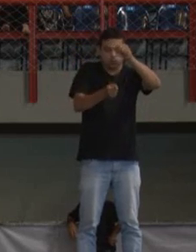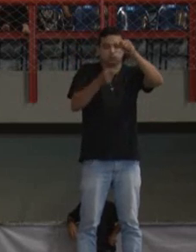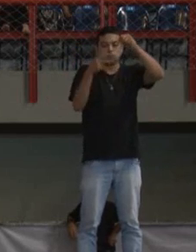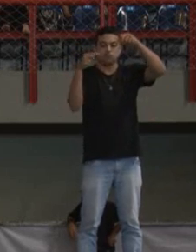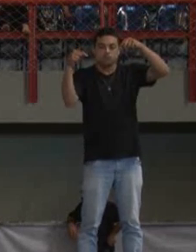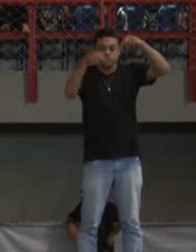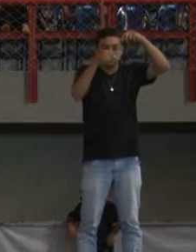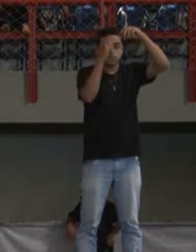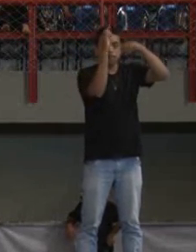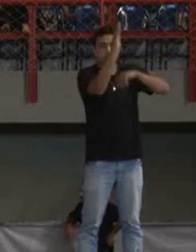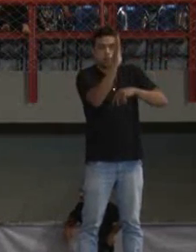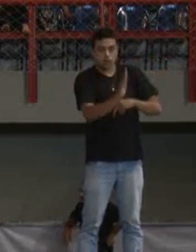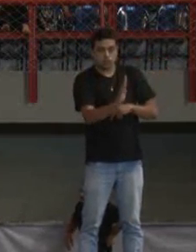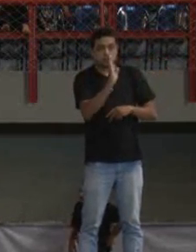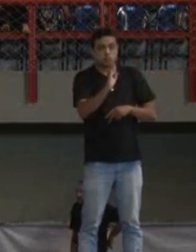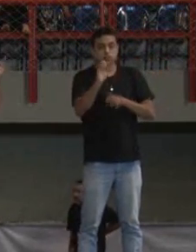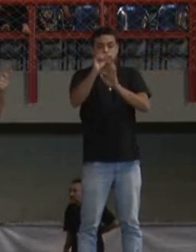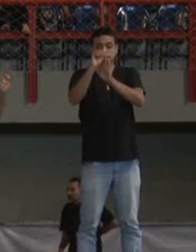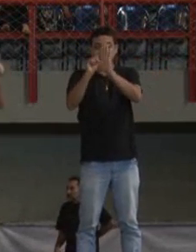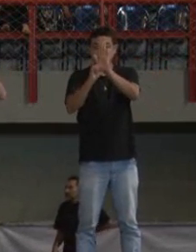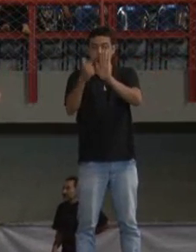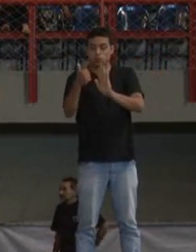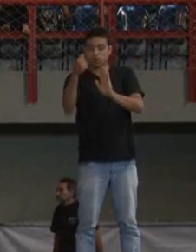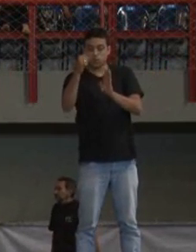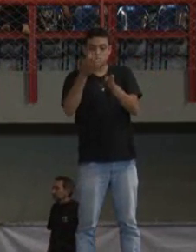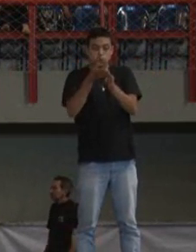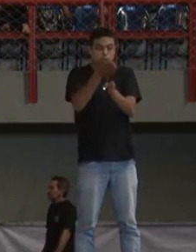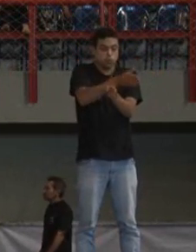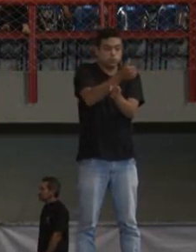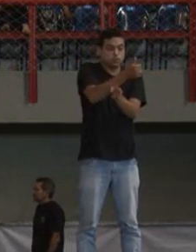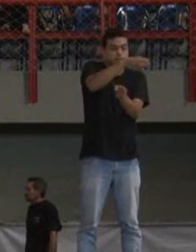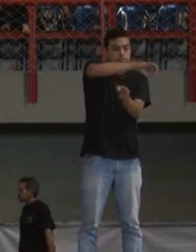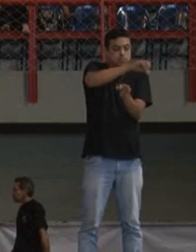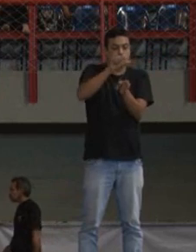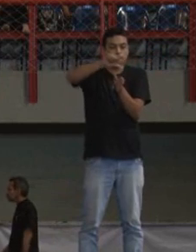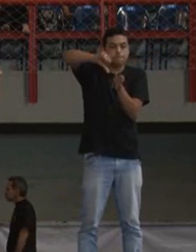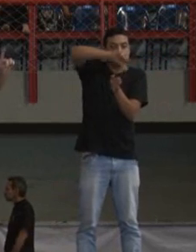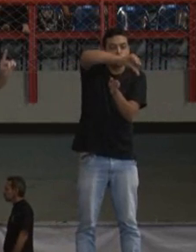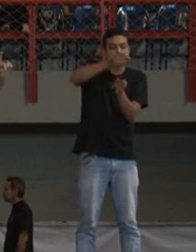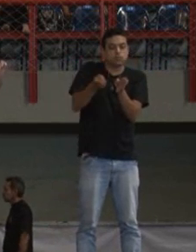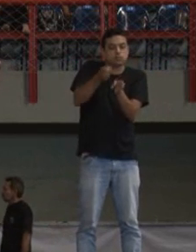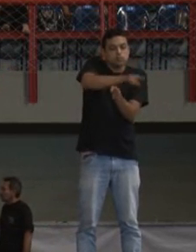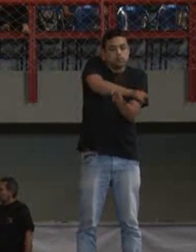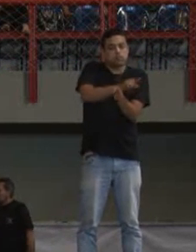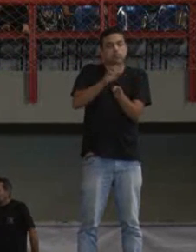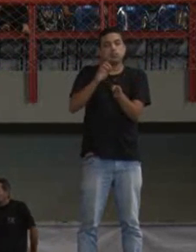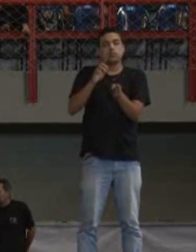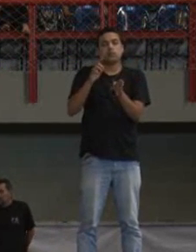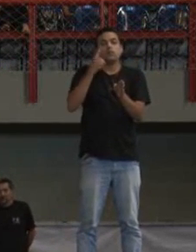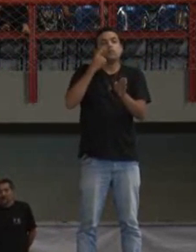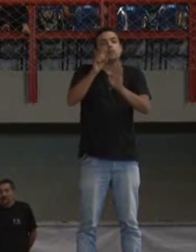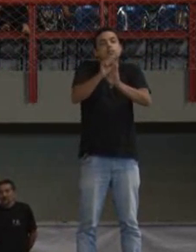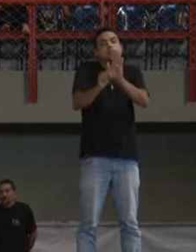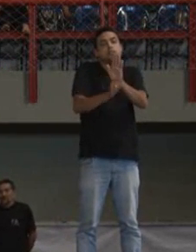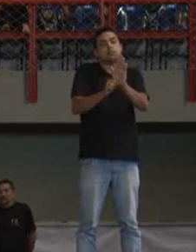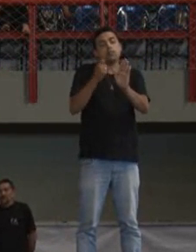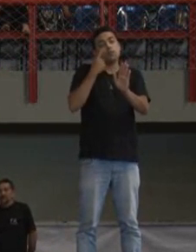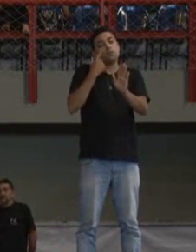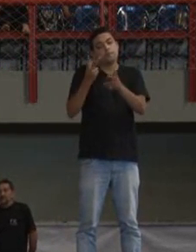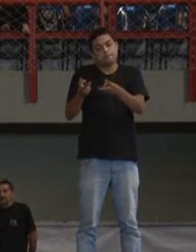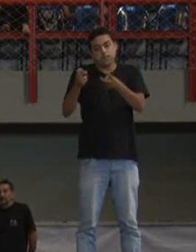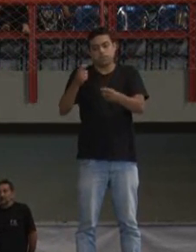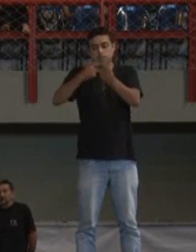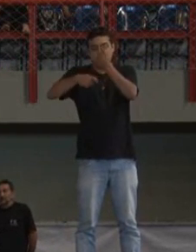Brasil, na transição do século XVIII para o século XIX. Vamos falar um pouquinho sobre a perspectiva da